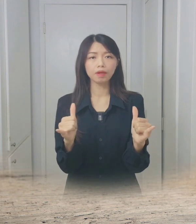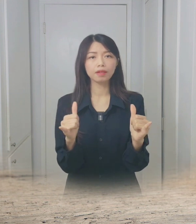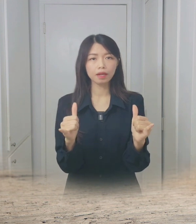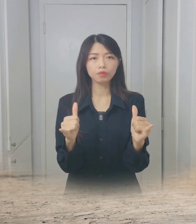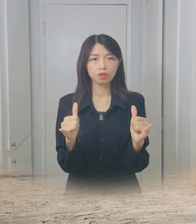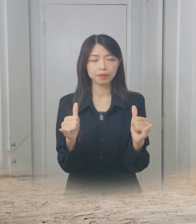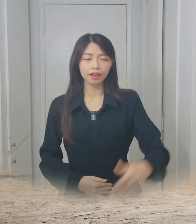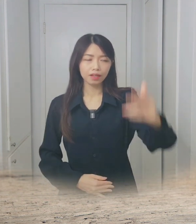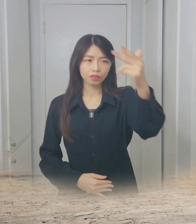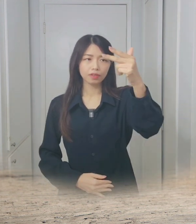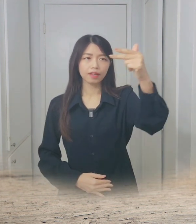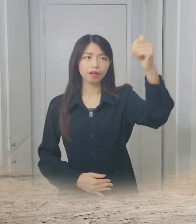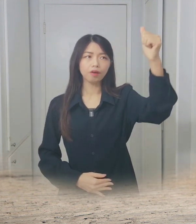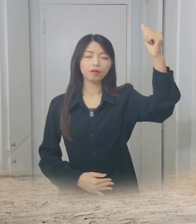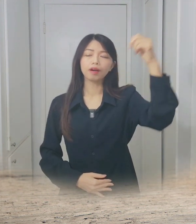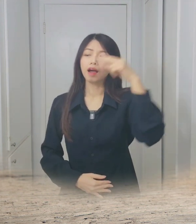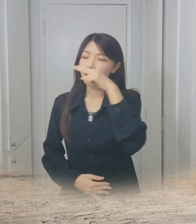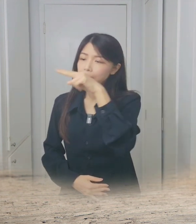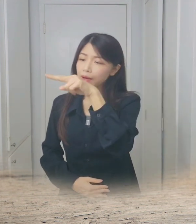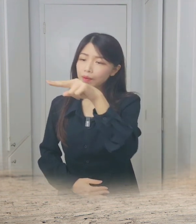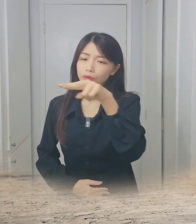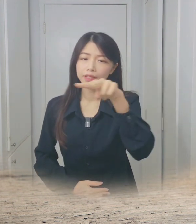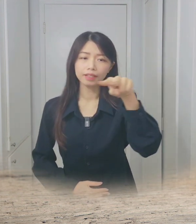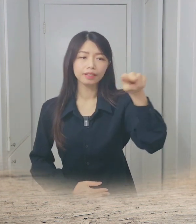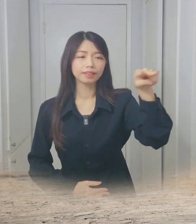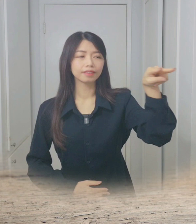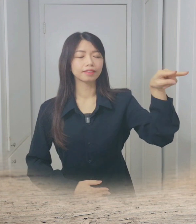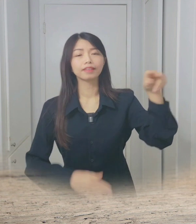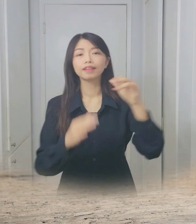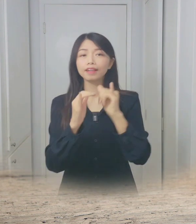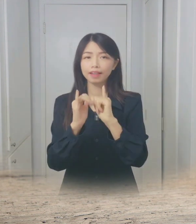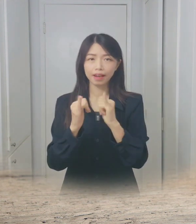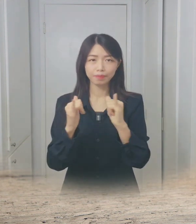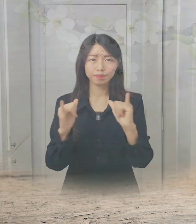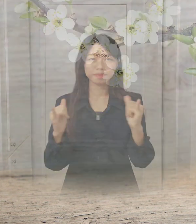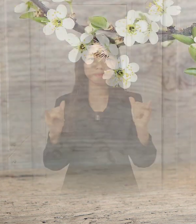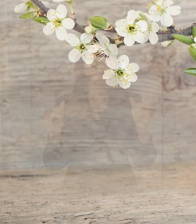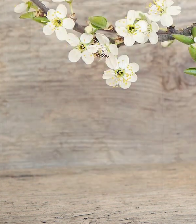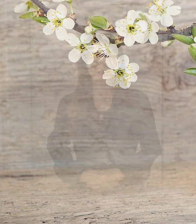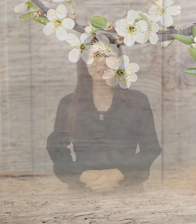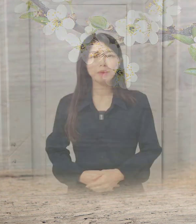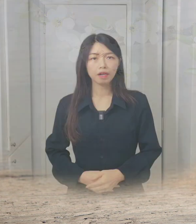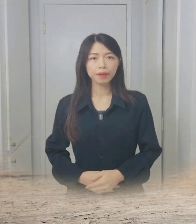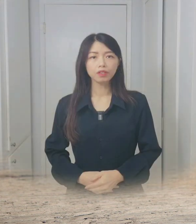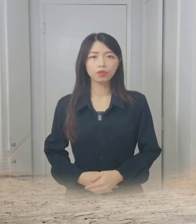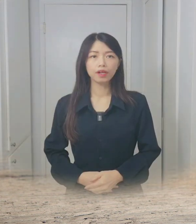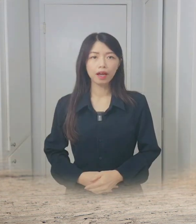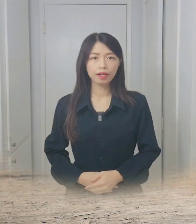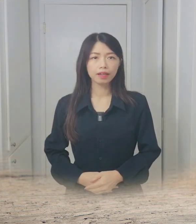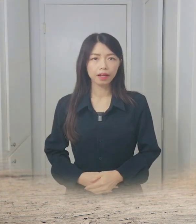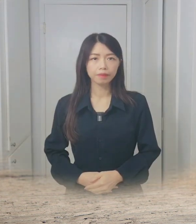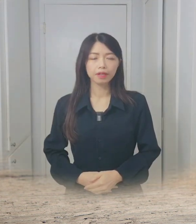나가주시면 사람 수어입니다. 주께서 바라보시는 사람 그 마음이